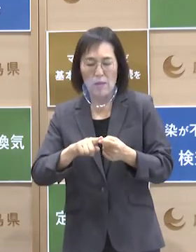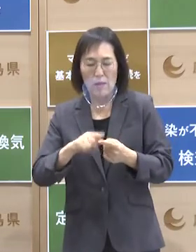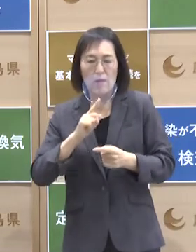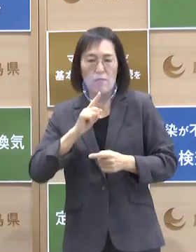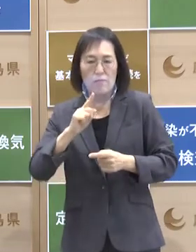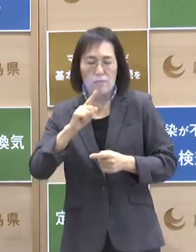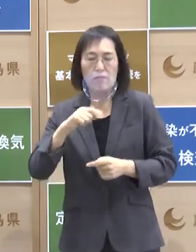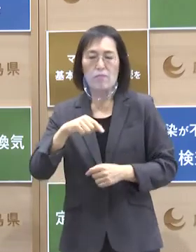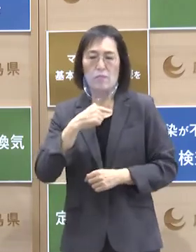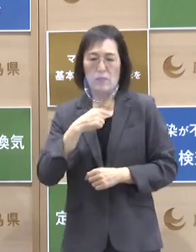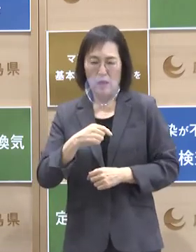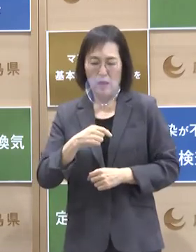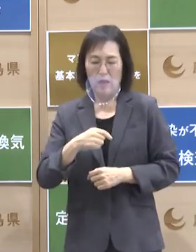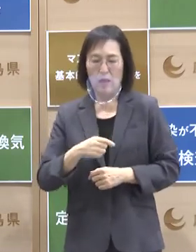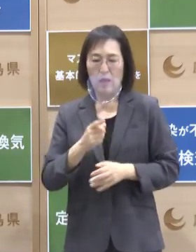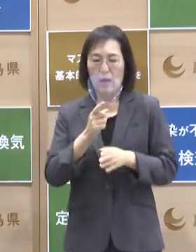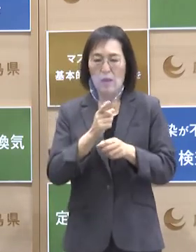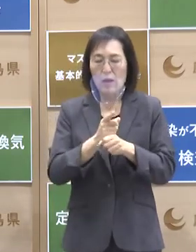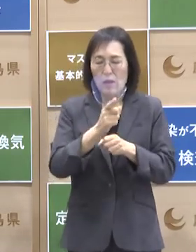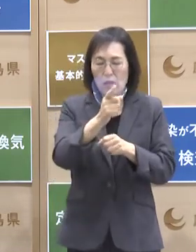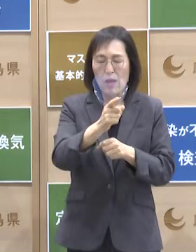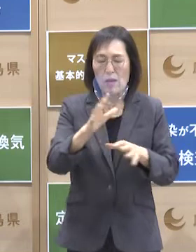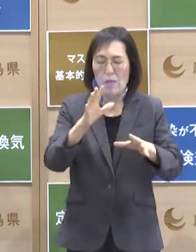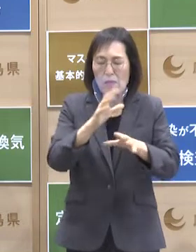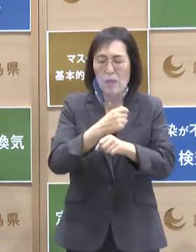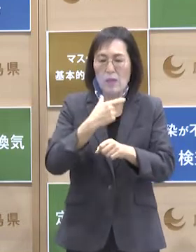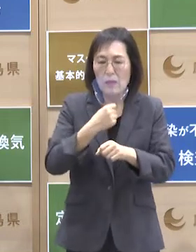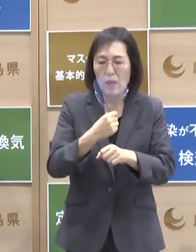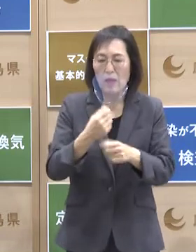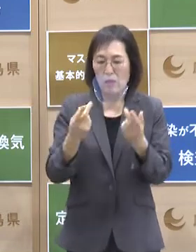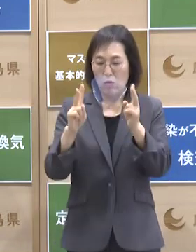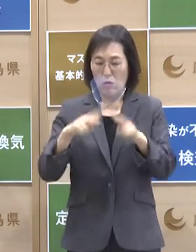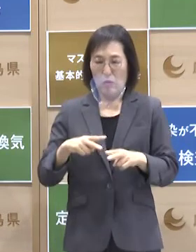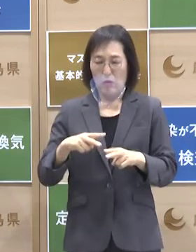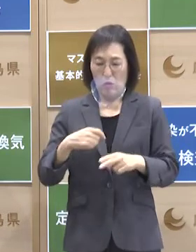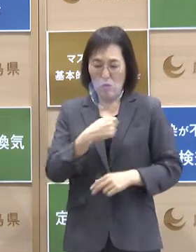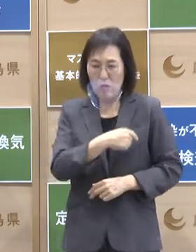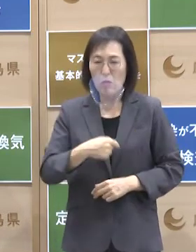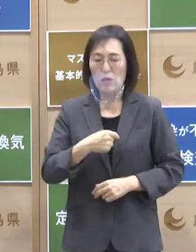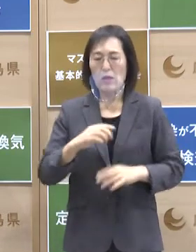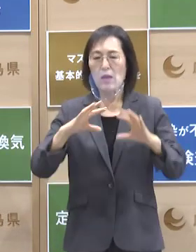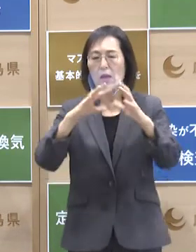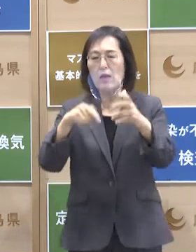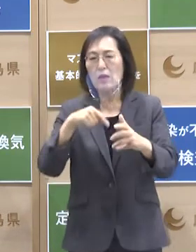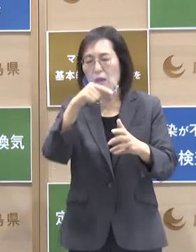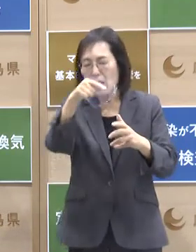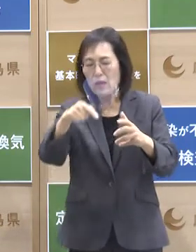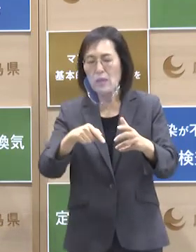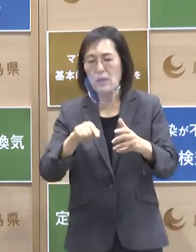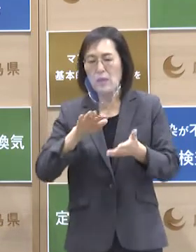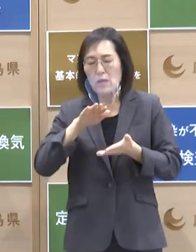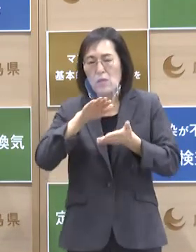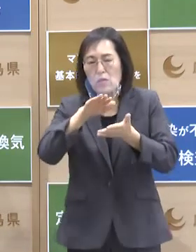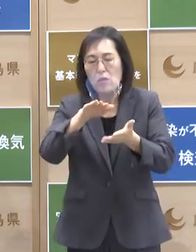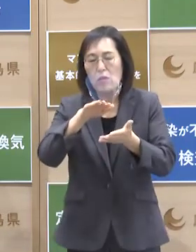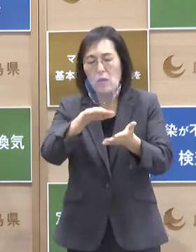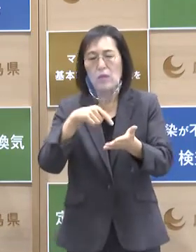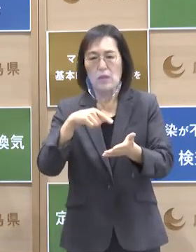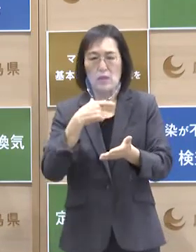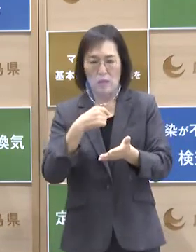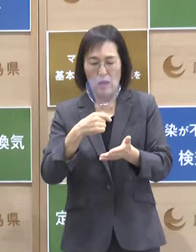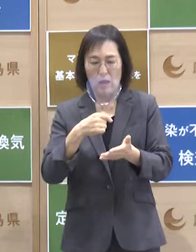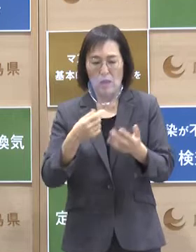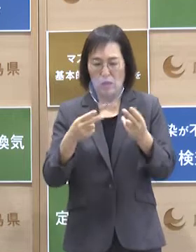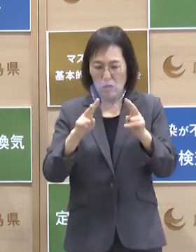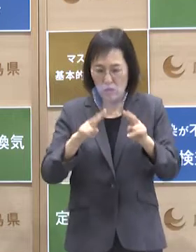核廃絶に向けた我々の思いを世界に届けるということをさらに今後、国と我々地元